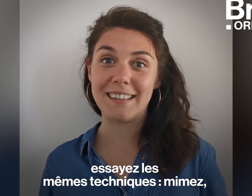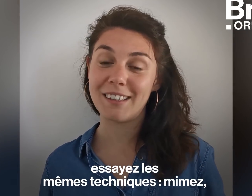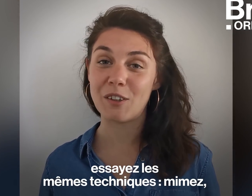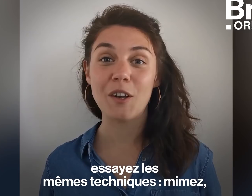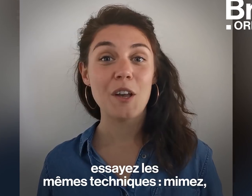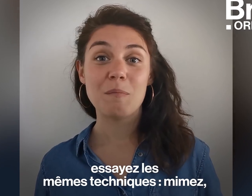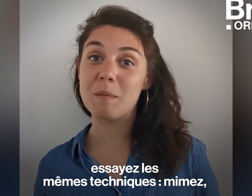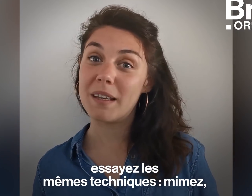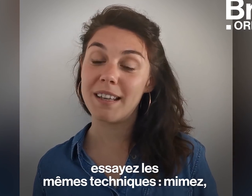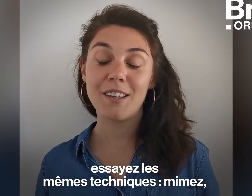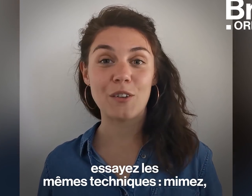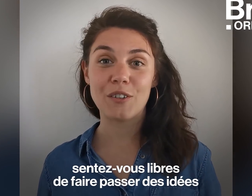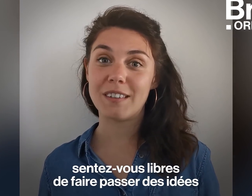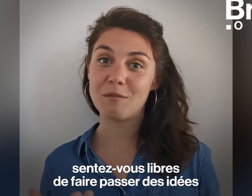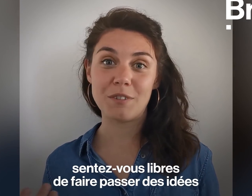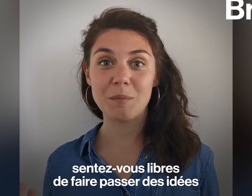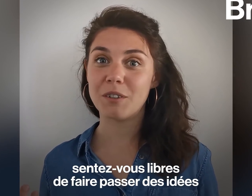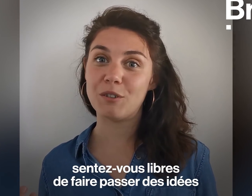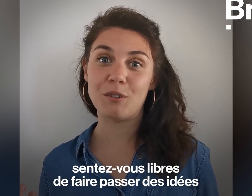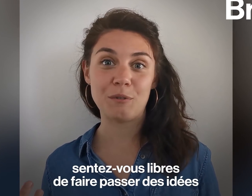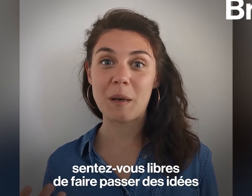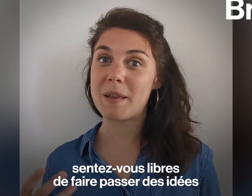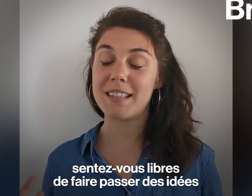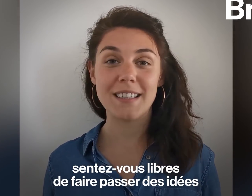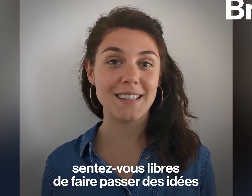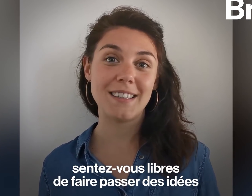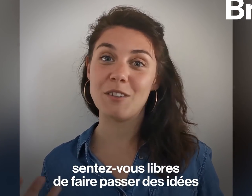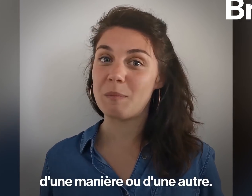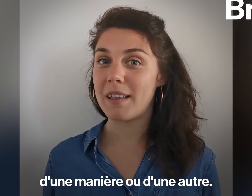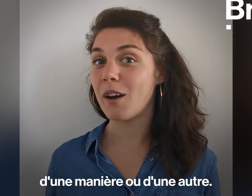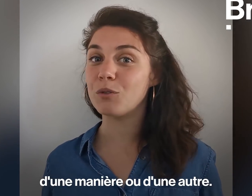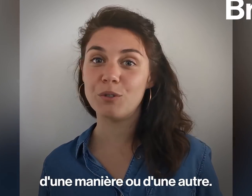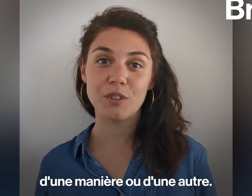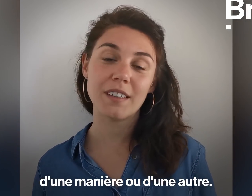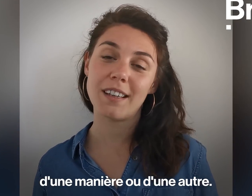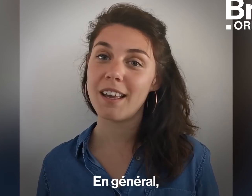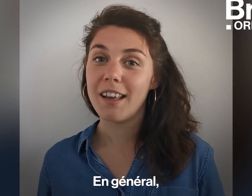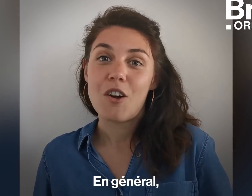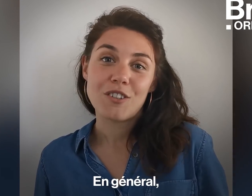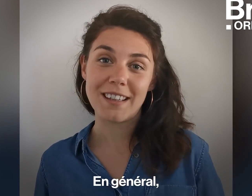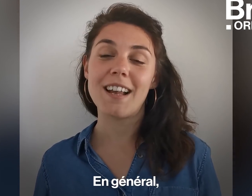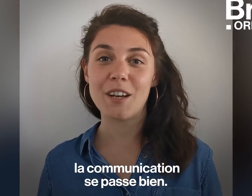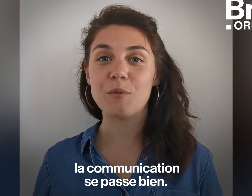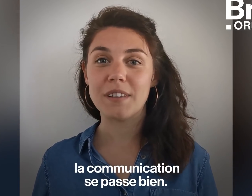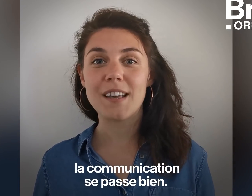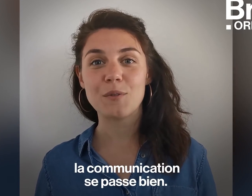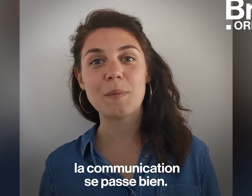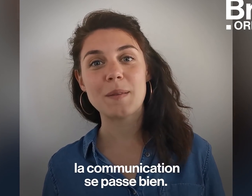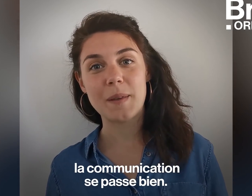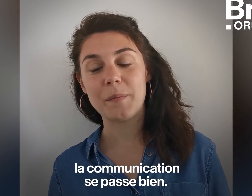techniques, mimez, sentez-vous libre de faire passer les idées d'une manière ou d'une autre et en général la communication se passe bien.